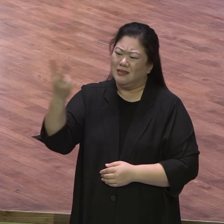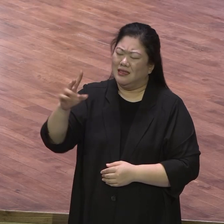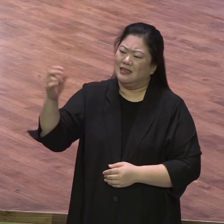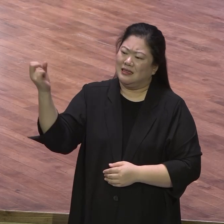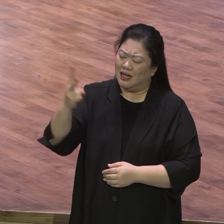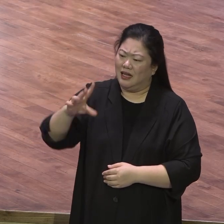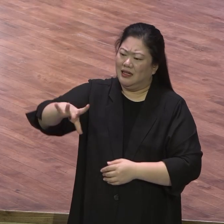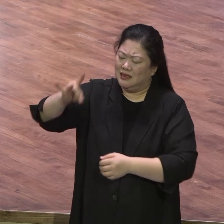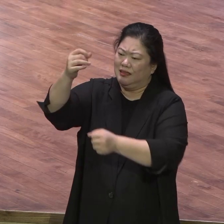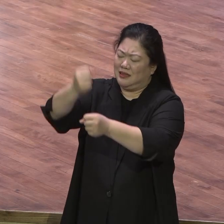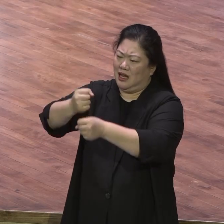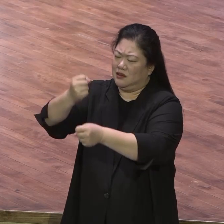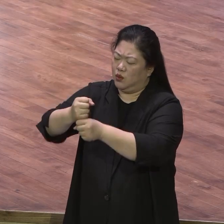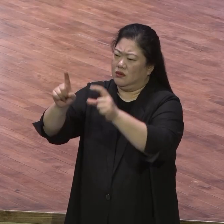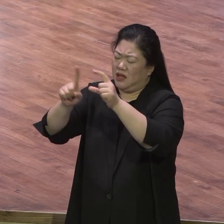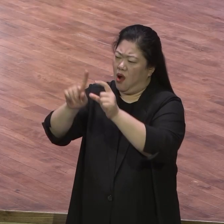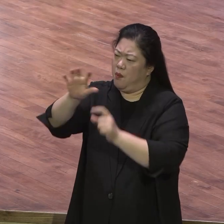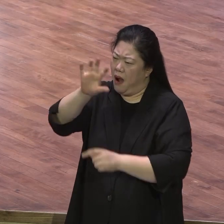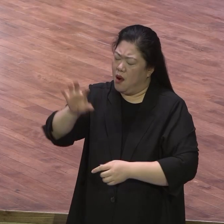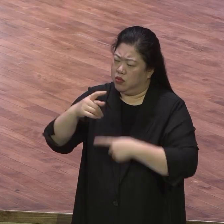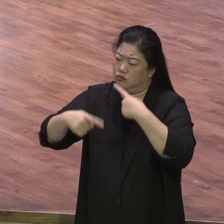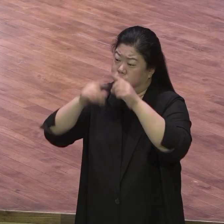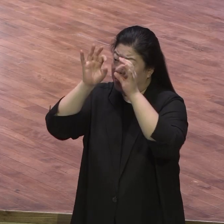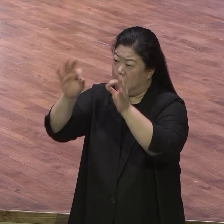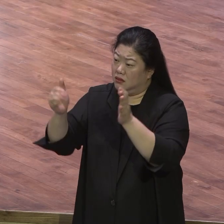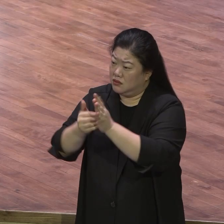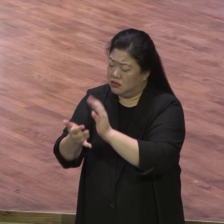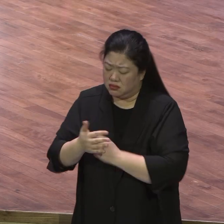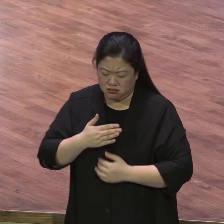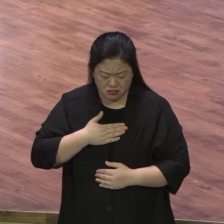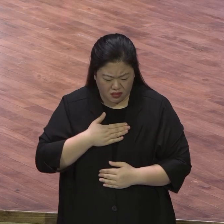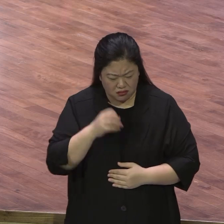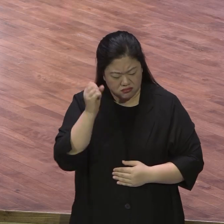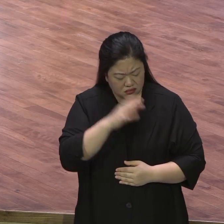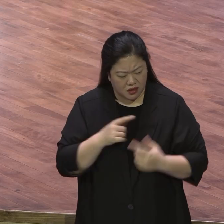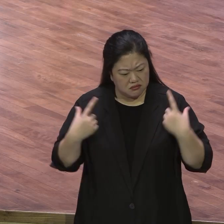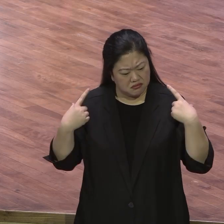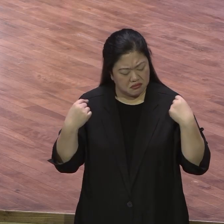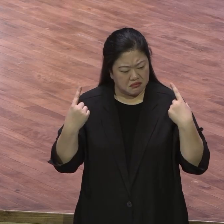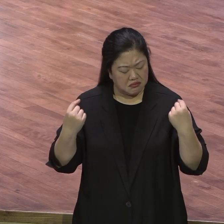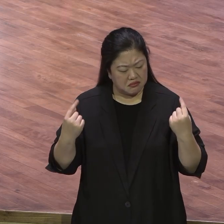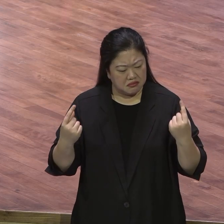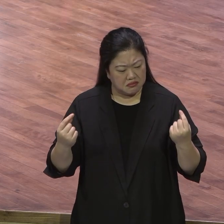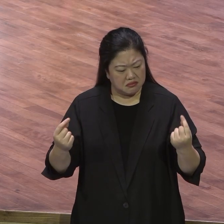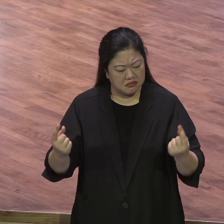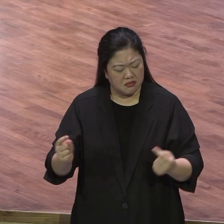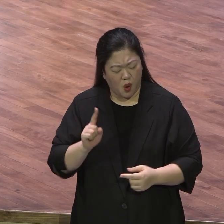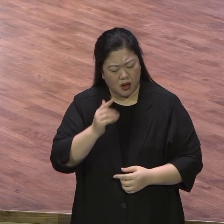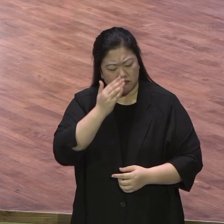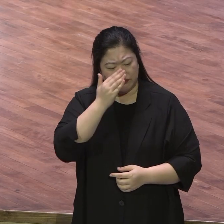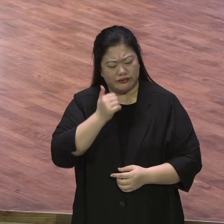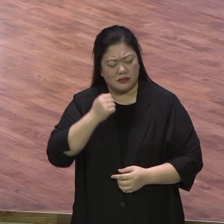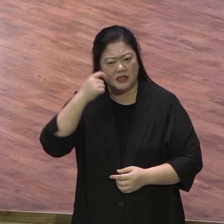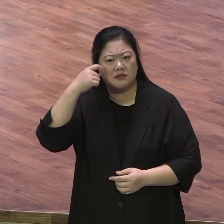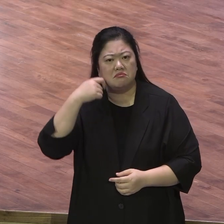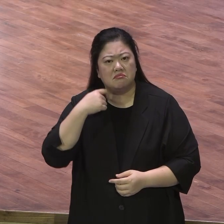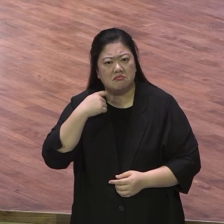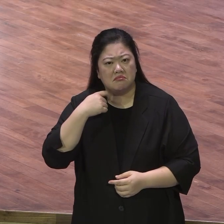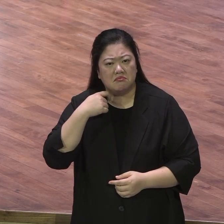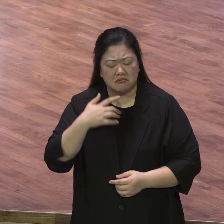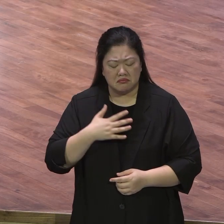새롭게 새로운 삶을 살지 못하냐 왜 이렇게 지루한 인생을 살까 왜 이렇게